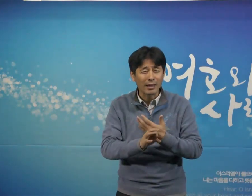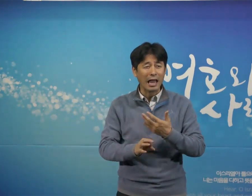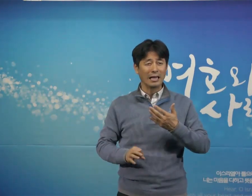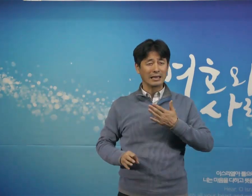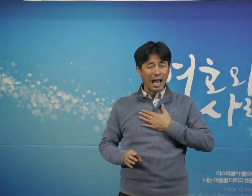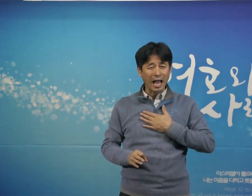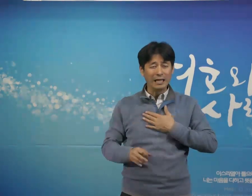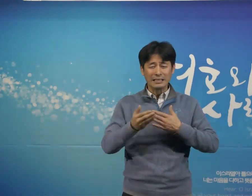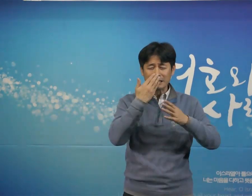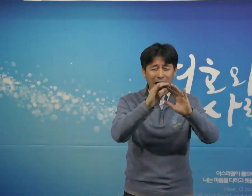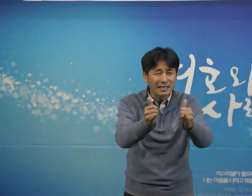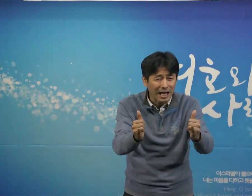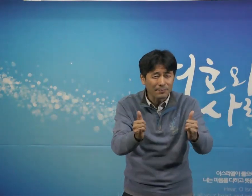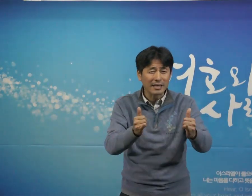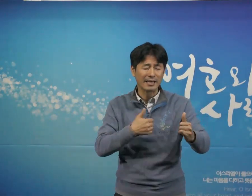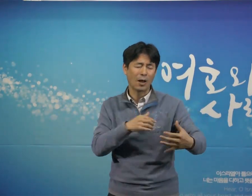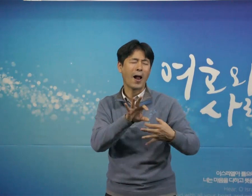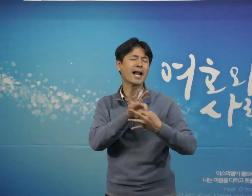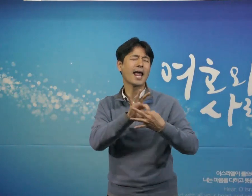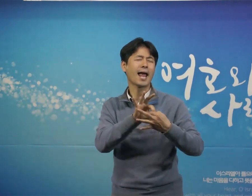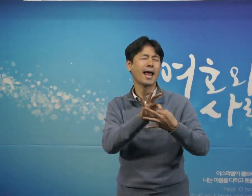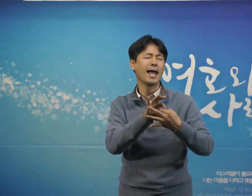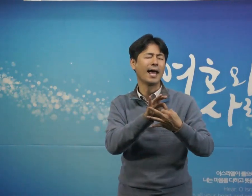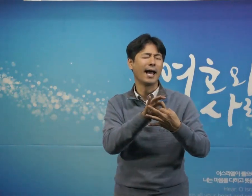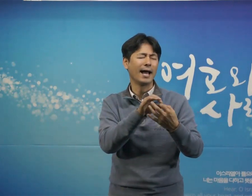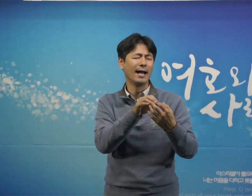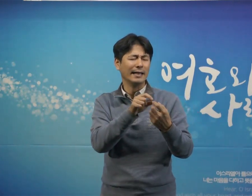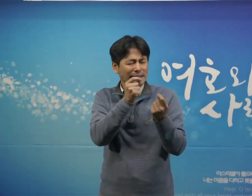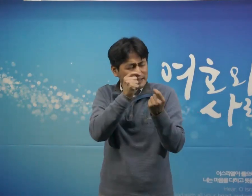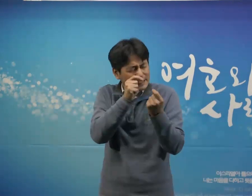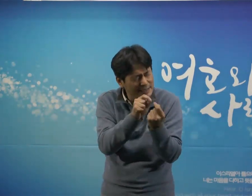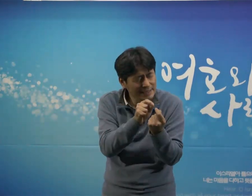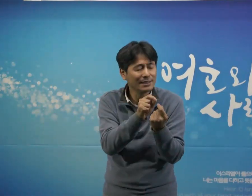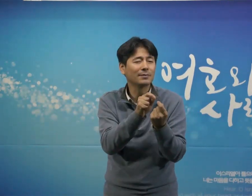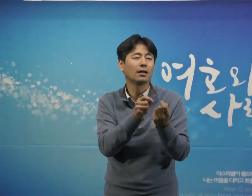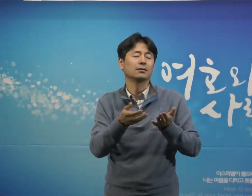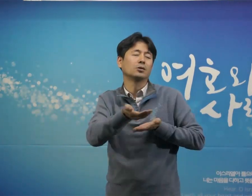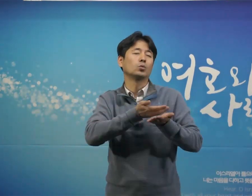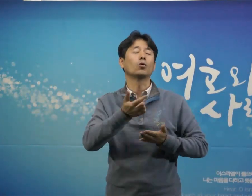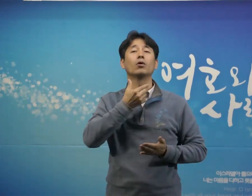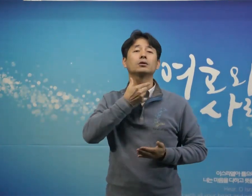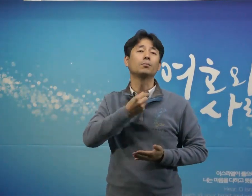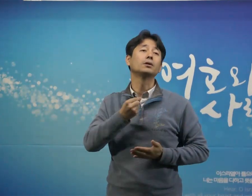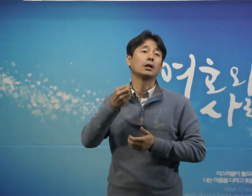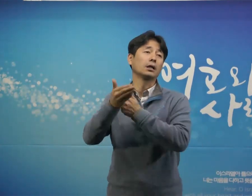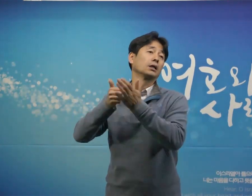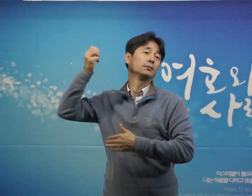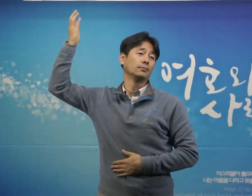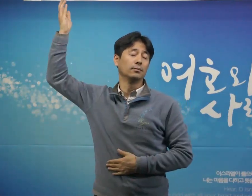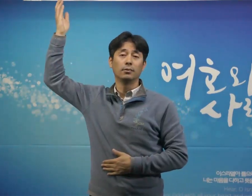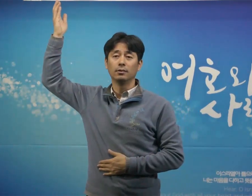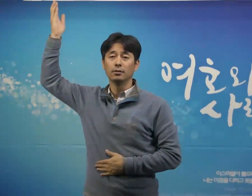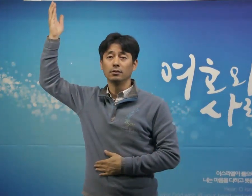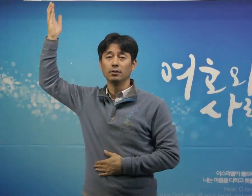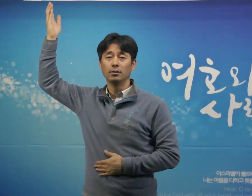다시 말하면 나와 이스라엘 관계 속에서 친밀하게 교제를 하기를